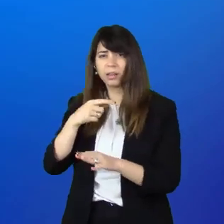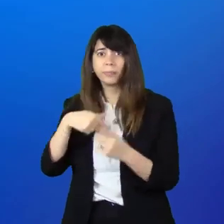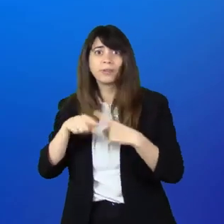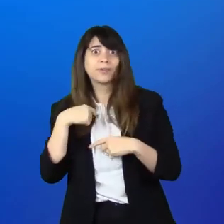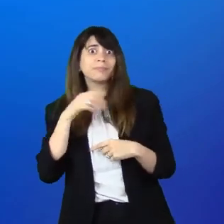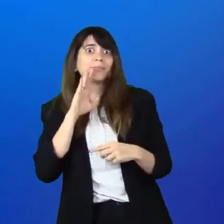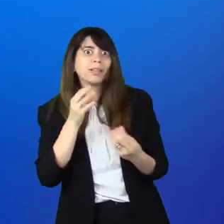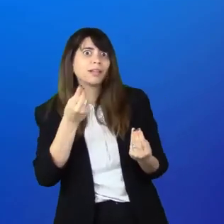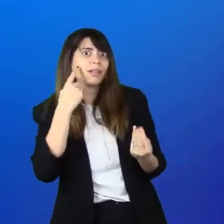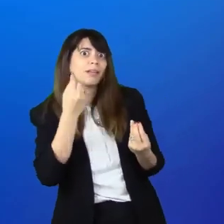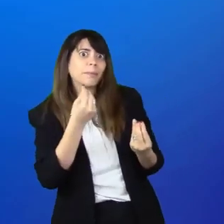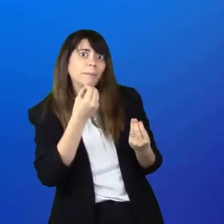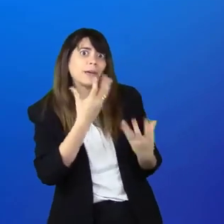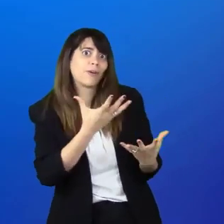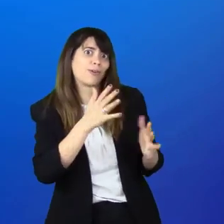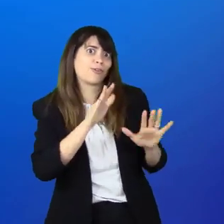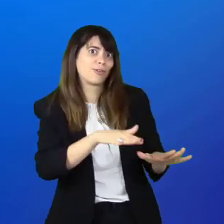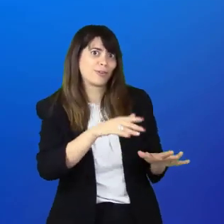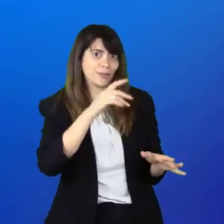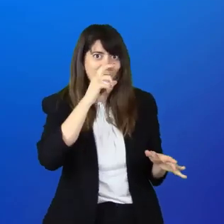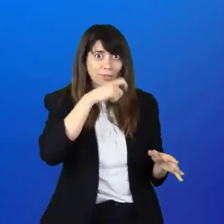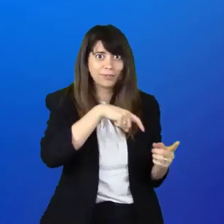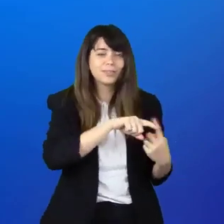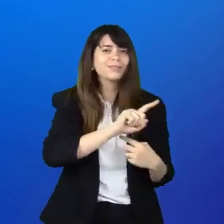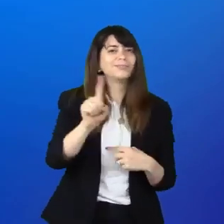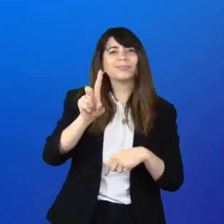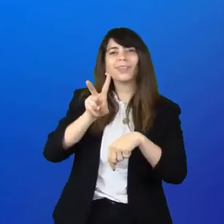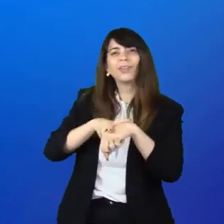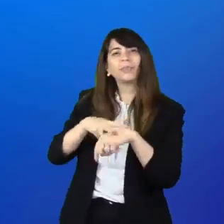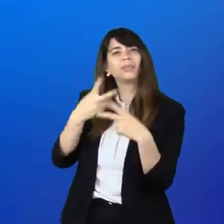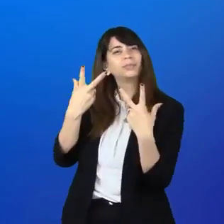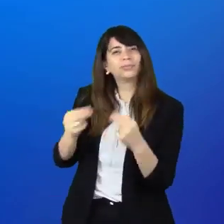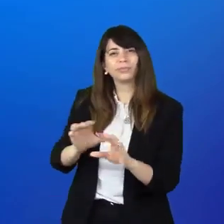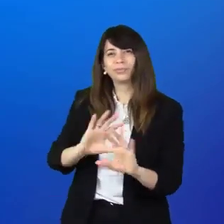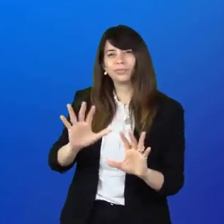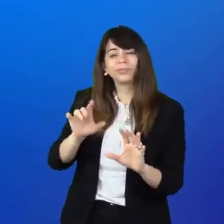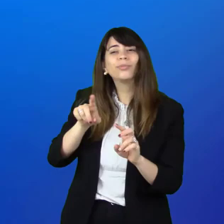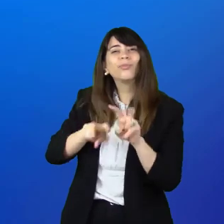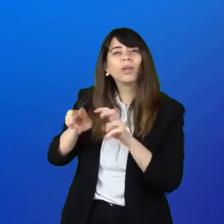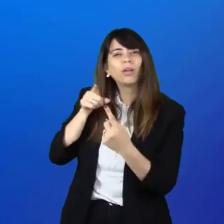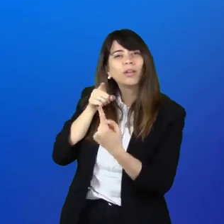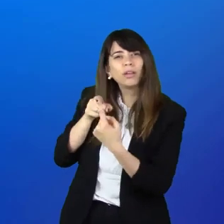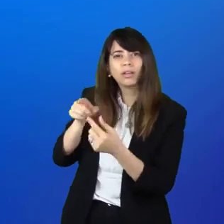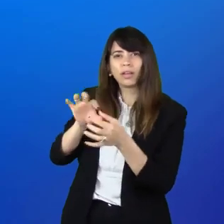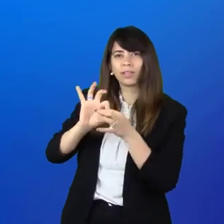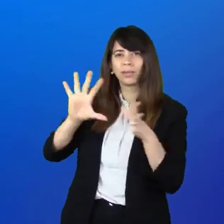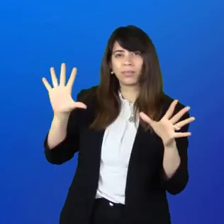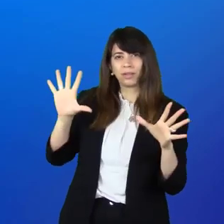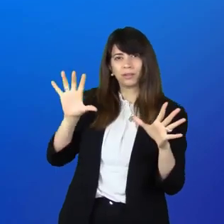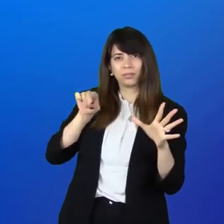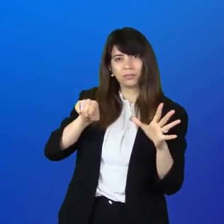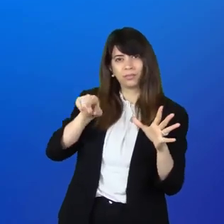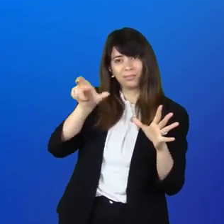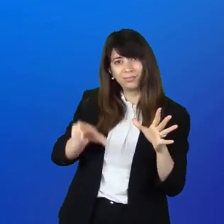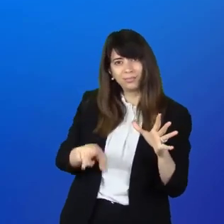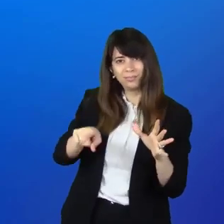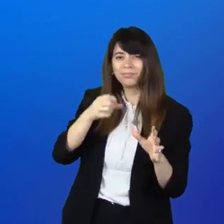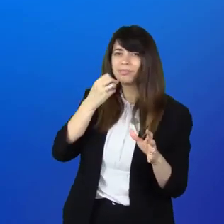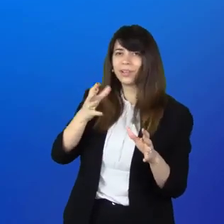dejé y pensamos que quizás era mejor ir a Montevideo, pero la recomendación fue que no, que buscaran la independencia y